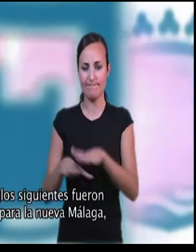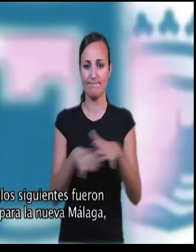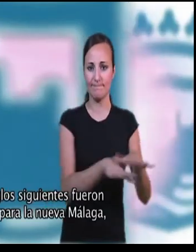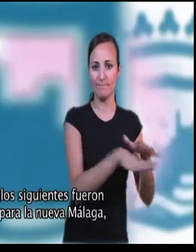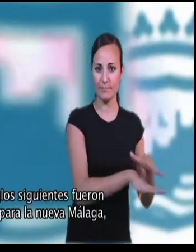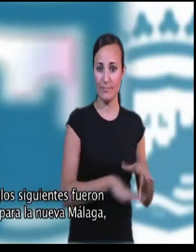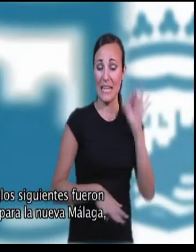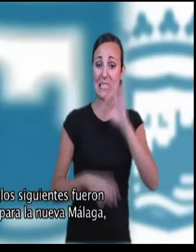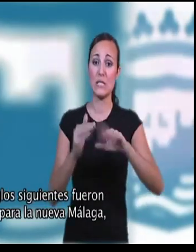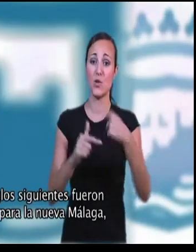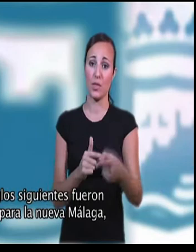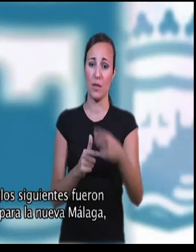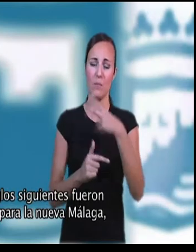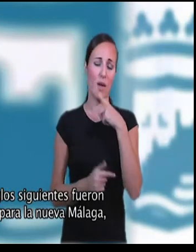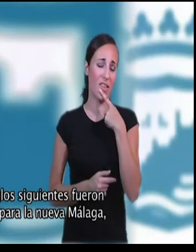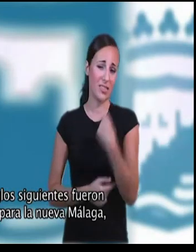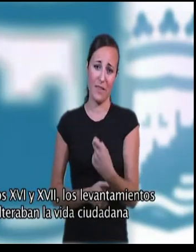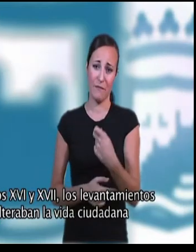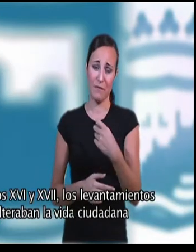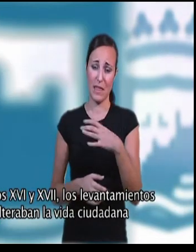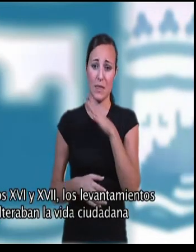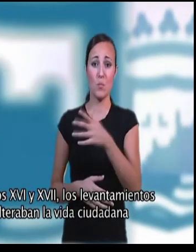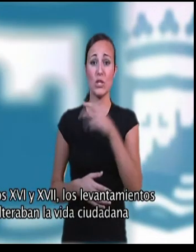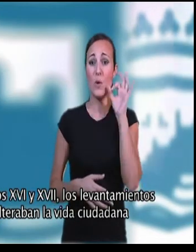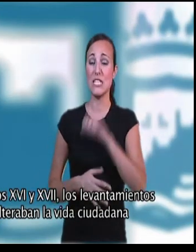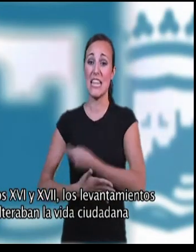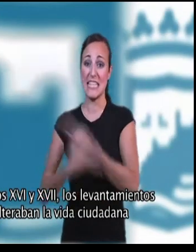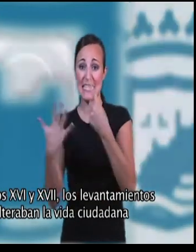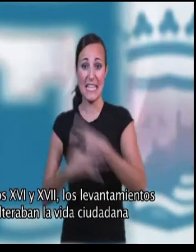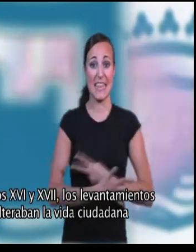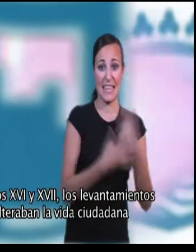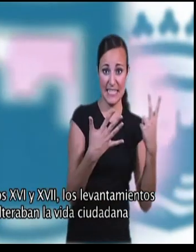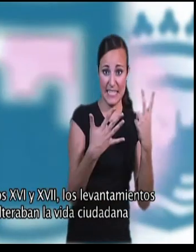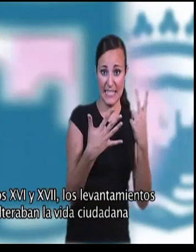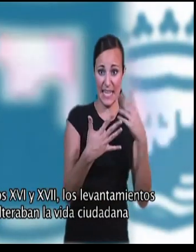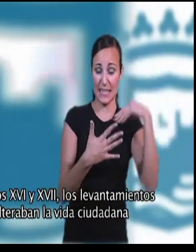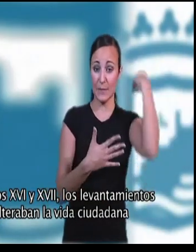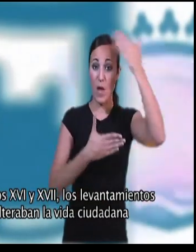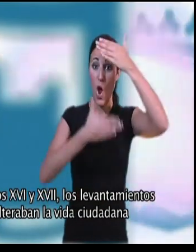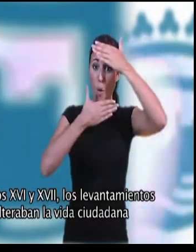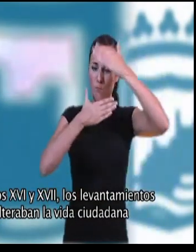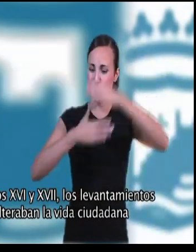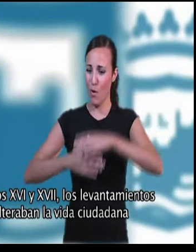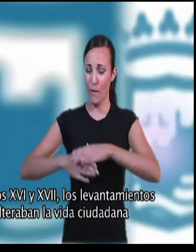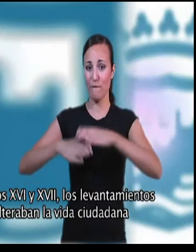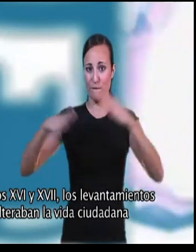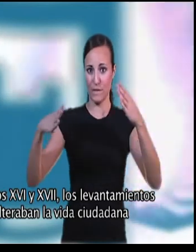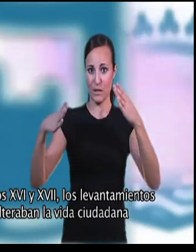siglos siguientes fueron duros para la nueva Málaga, pues en los siglos XVI y XVII los levantamientos moriscos alteraban la